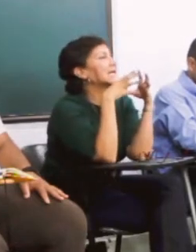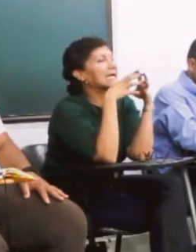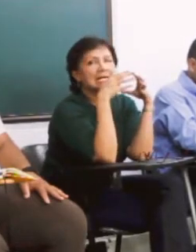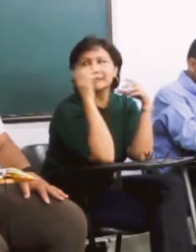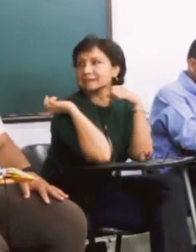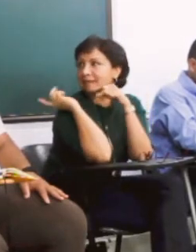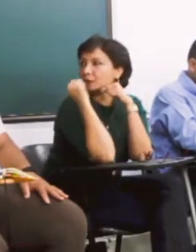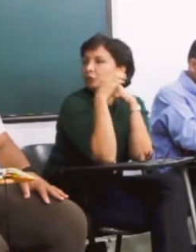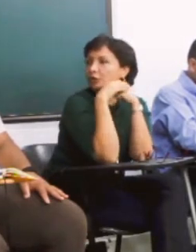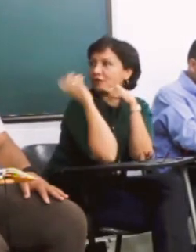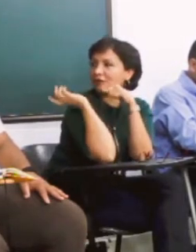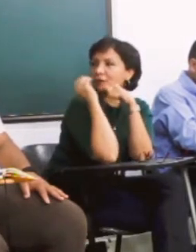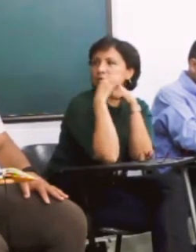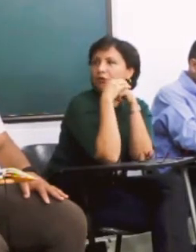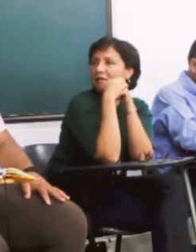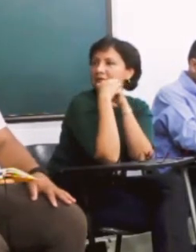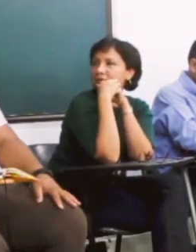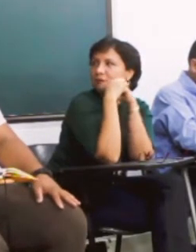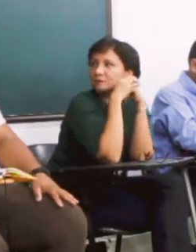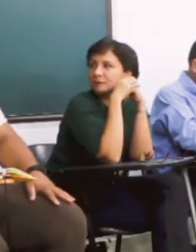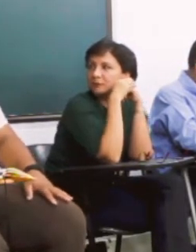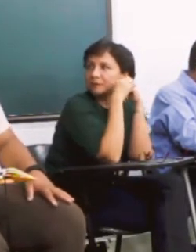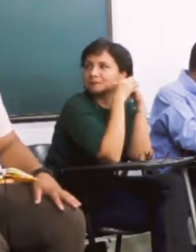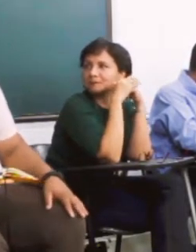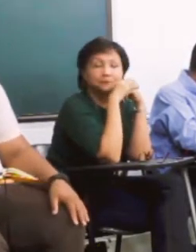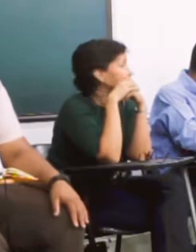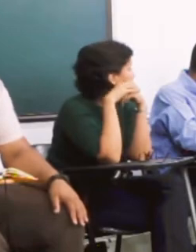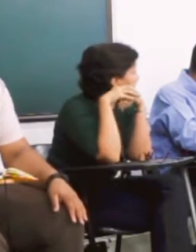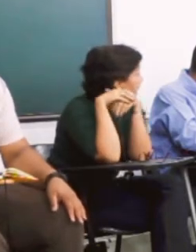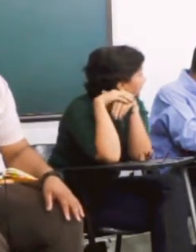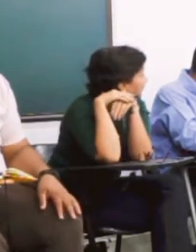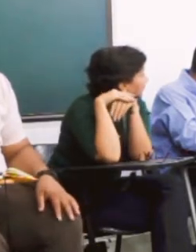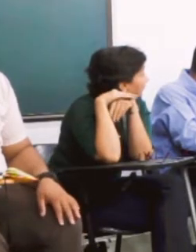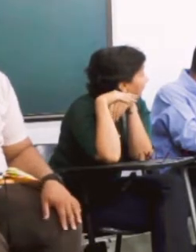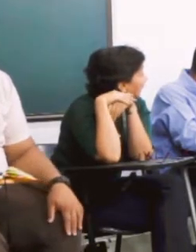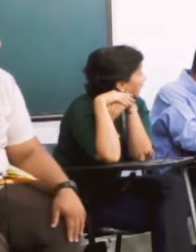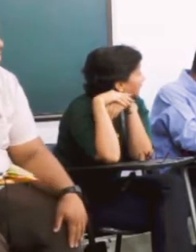cámaras. Segundo texto.